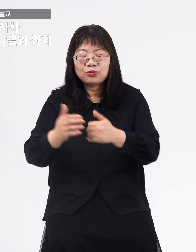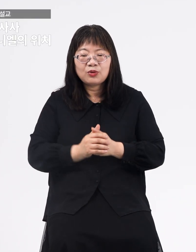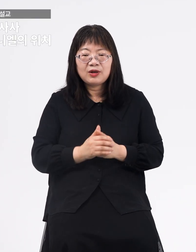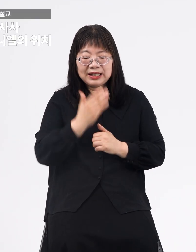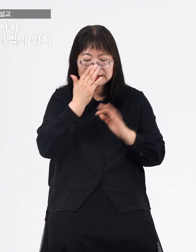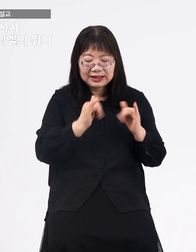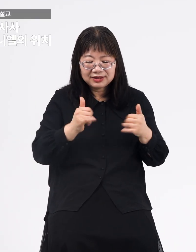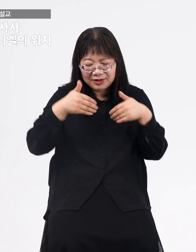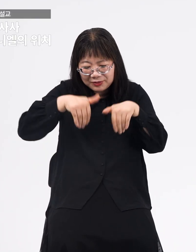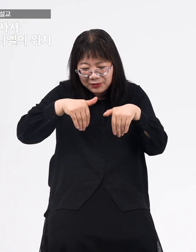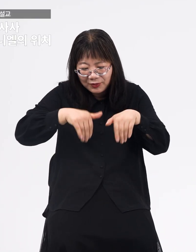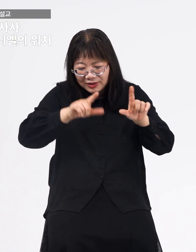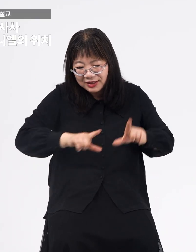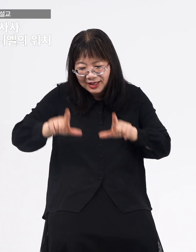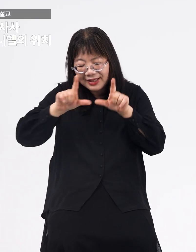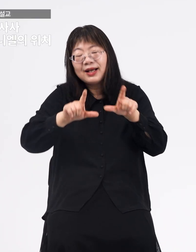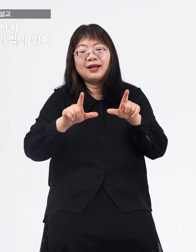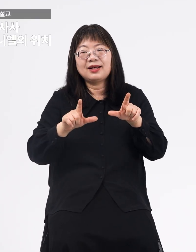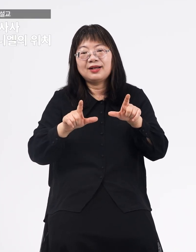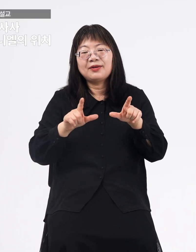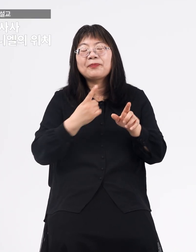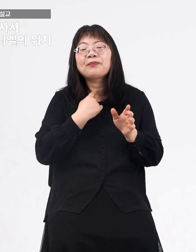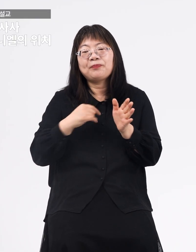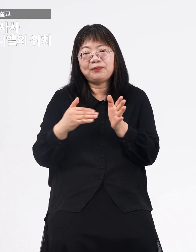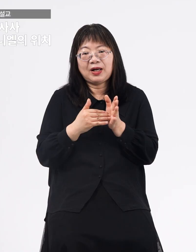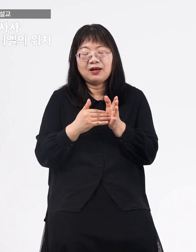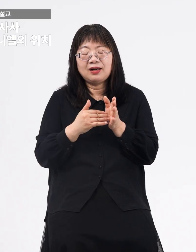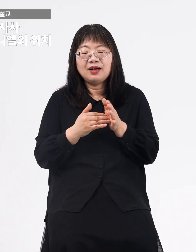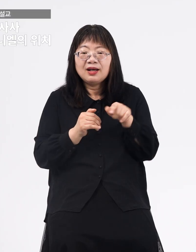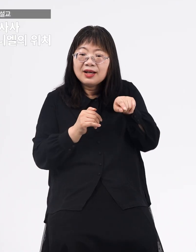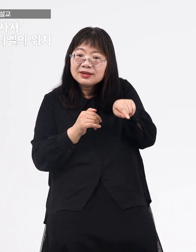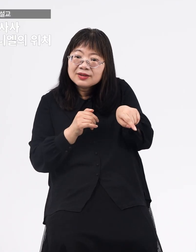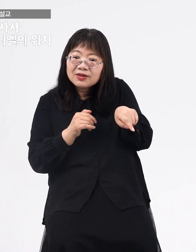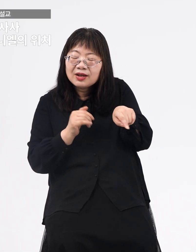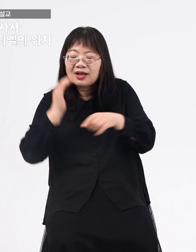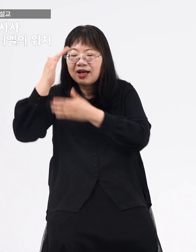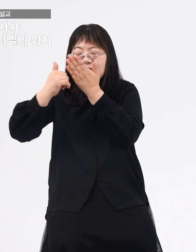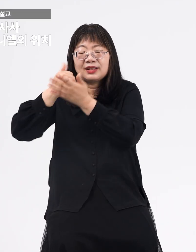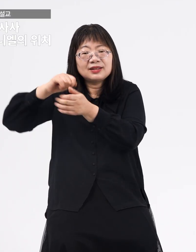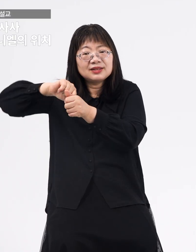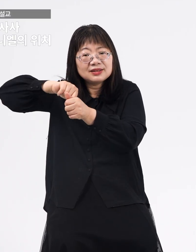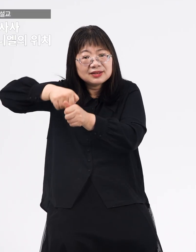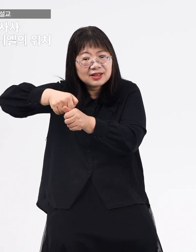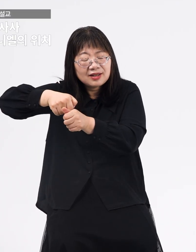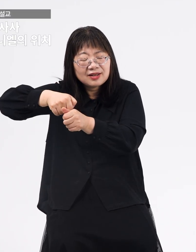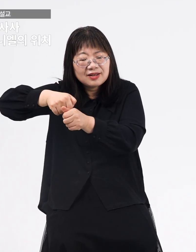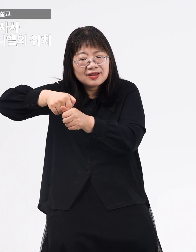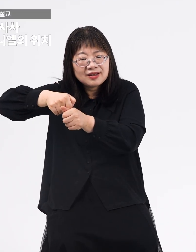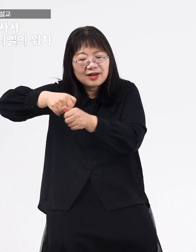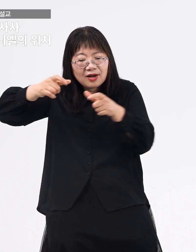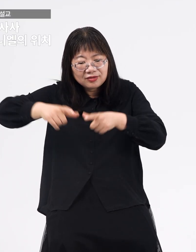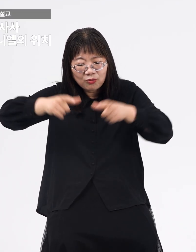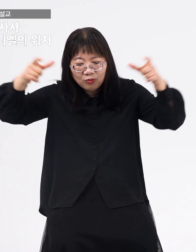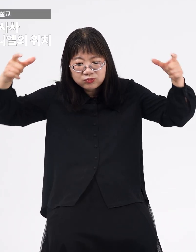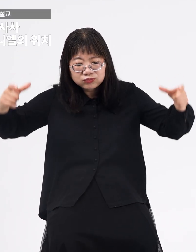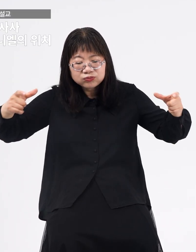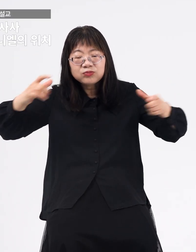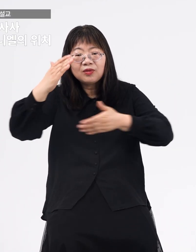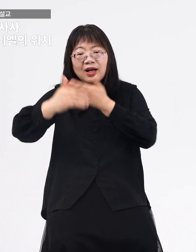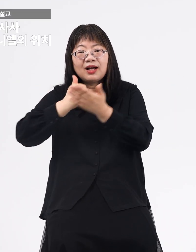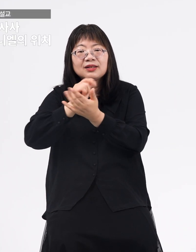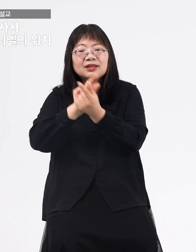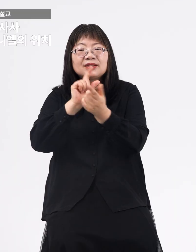생활을 하게끔 만들어버려요. 이건 하나님의 징계라는 넓은 범주에서